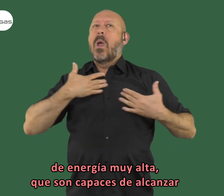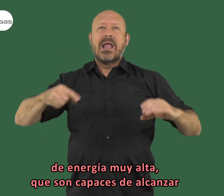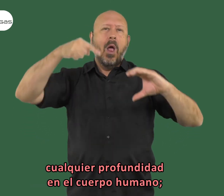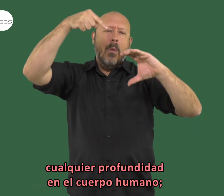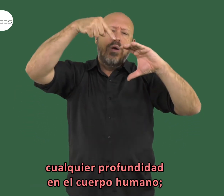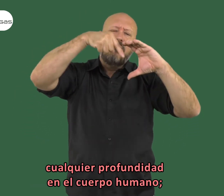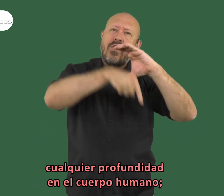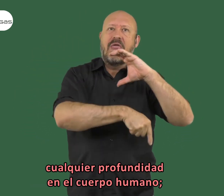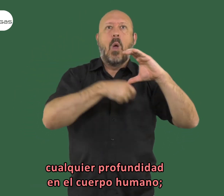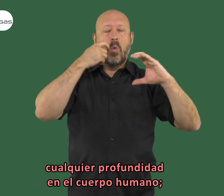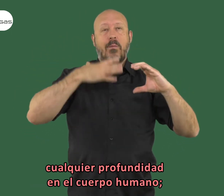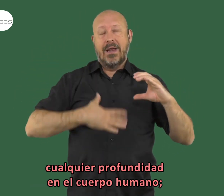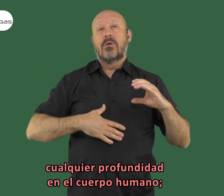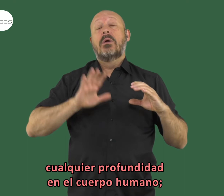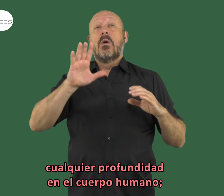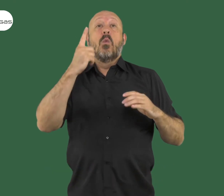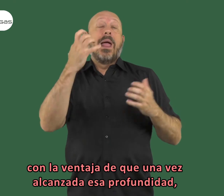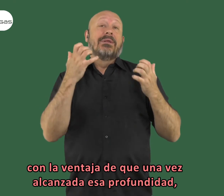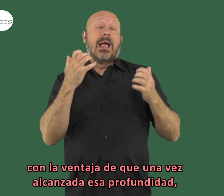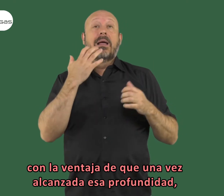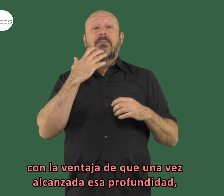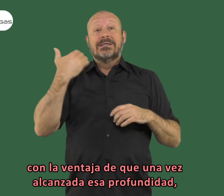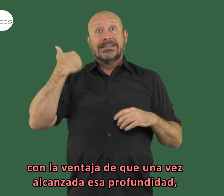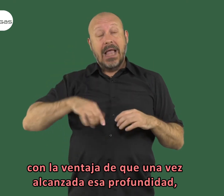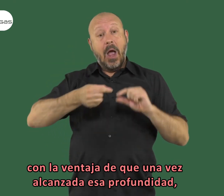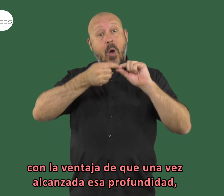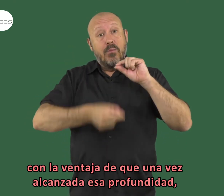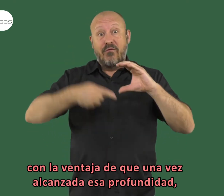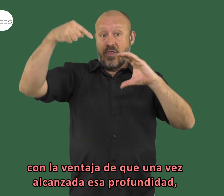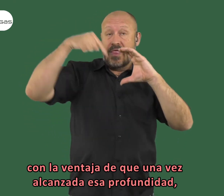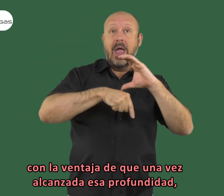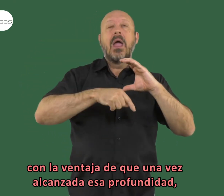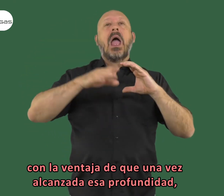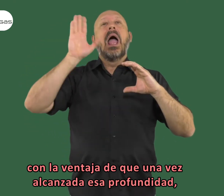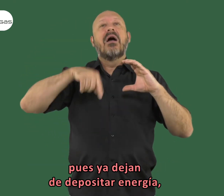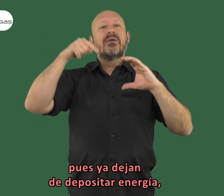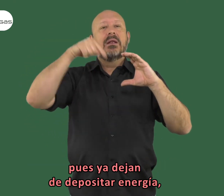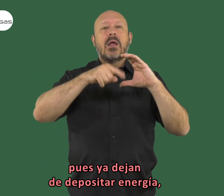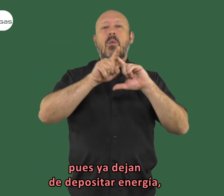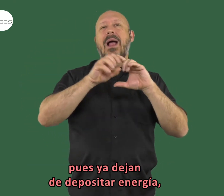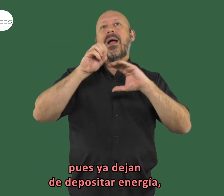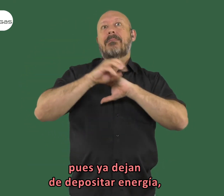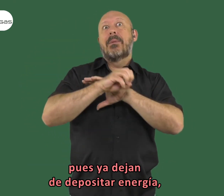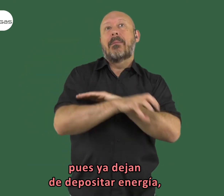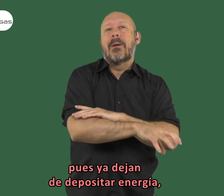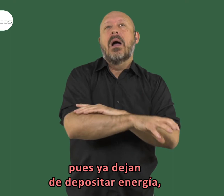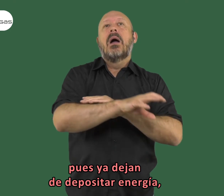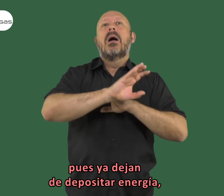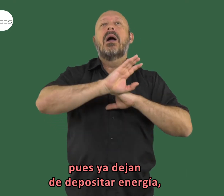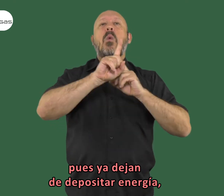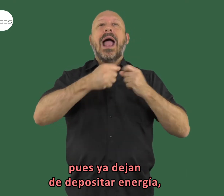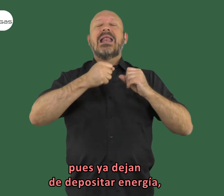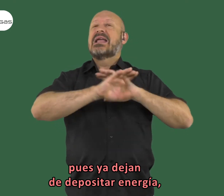capaces de alcanzar cualquier profundidad en el cuerpo humano, con la ventaja de que una vez que han alcanzado esa profundidad, pues ya dejan de depositar